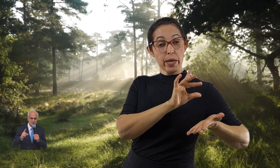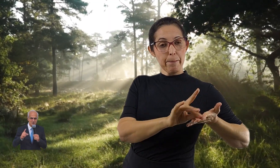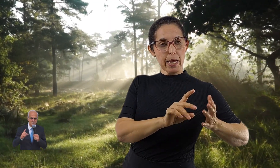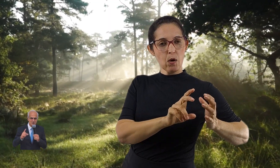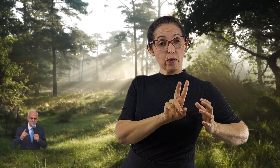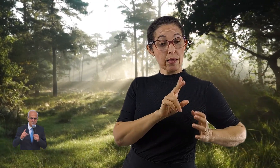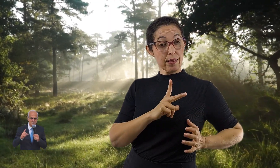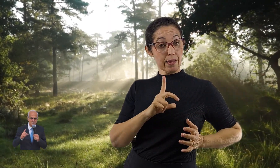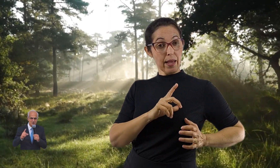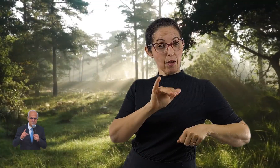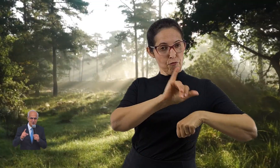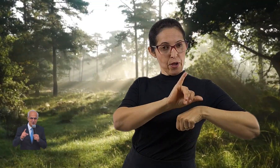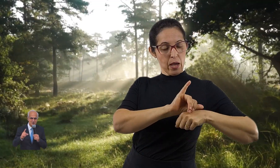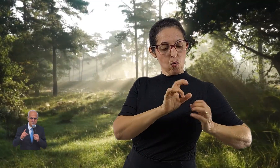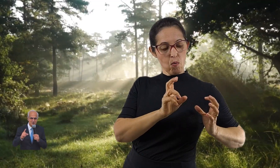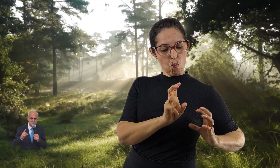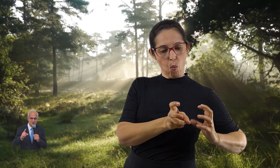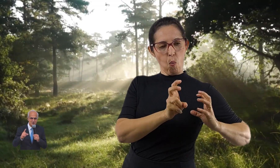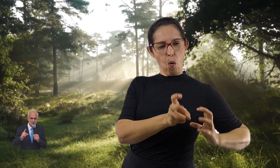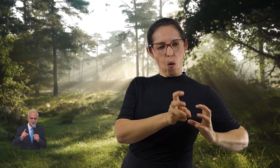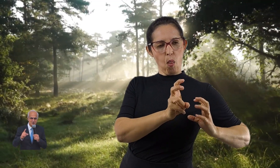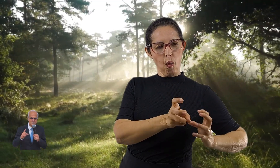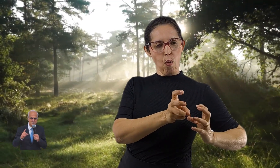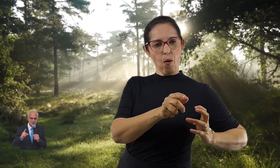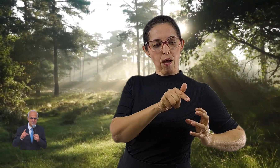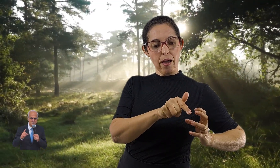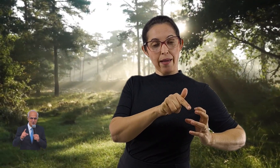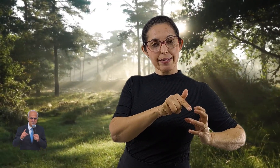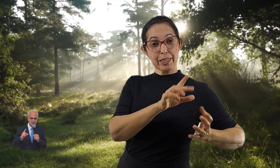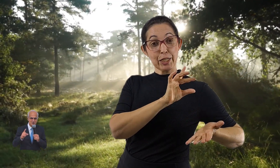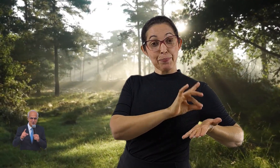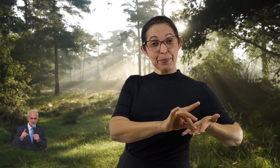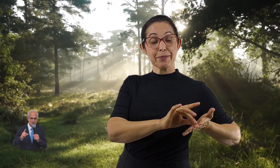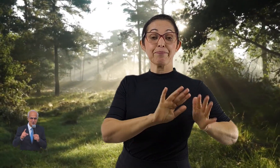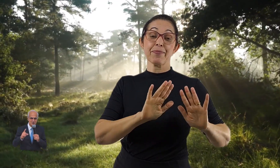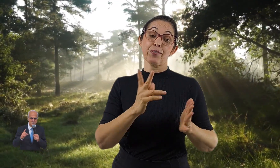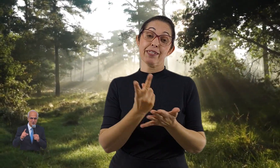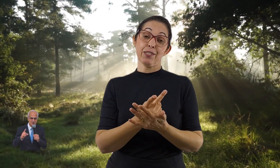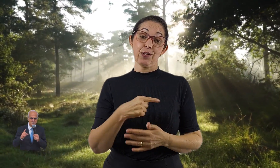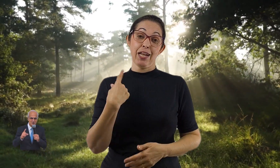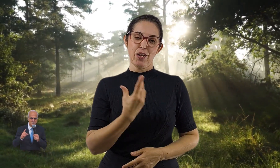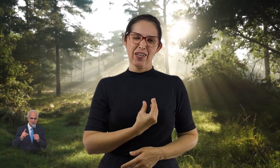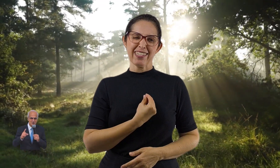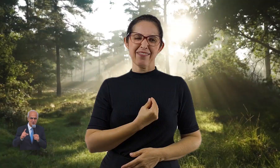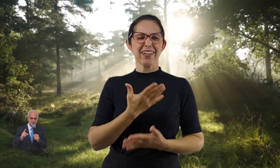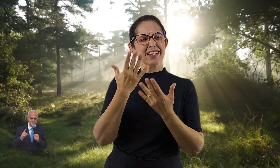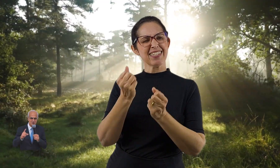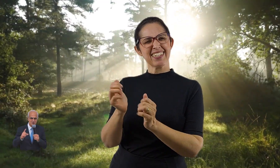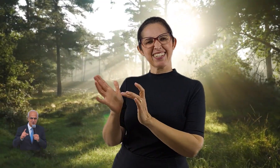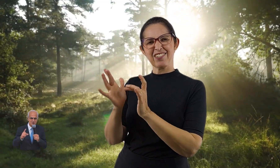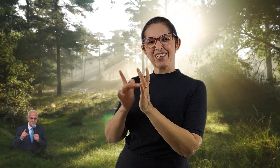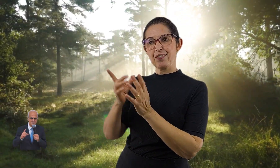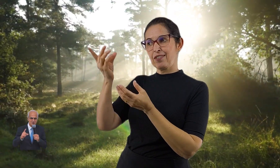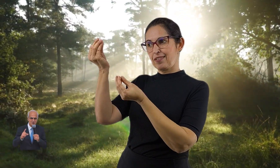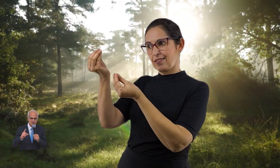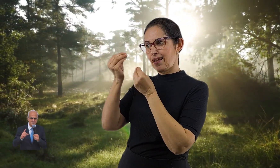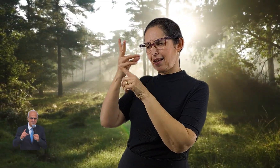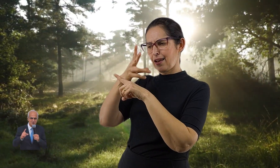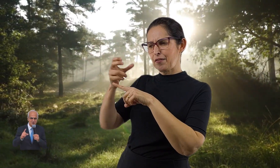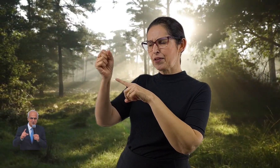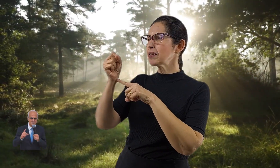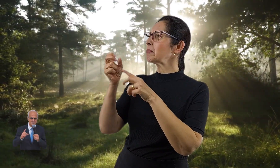ferrados. Irmãos, às vezes nós nos convertemos, Deus nos dá vitórias, nós recebemos bênçãos, vemos a